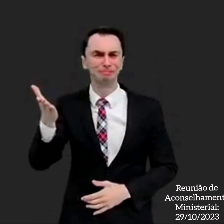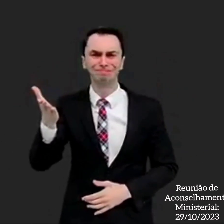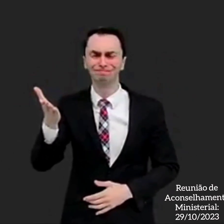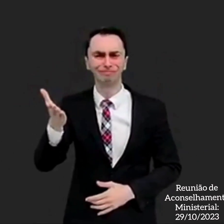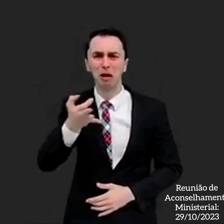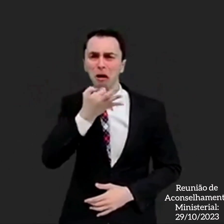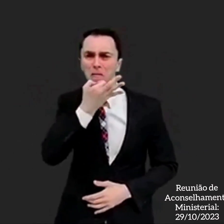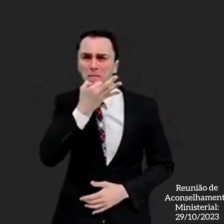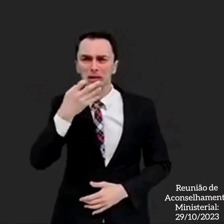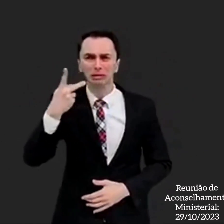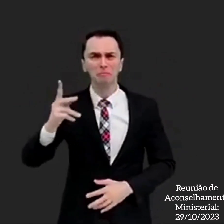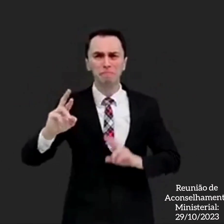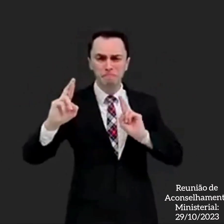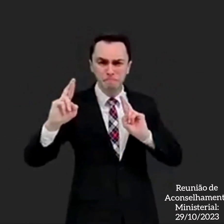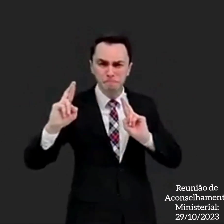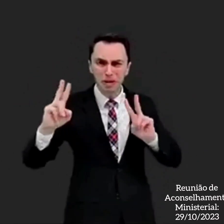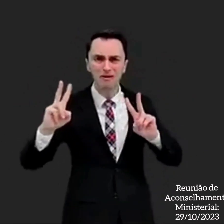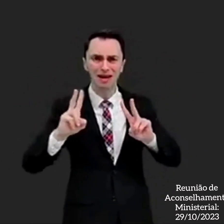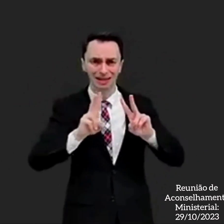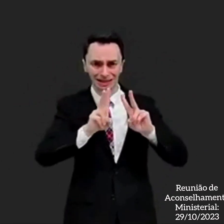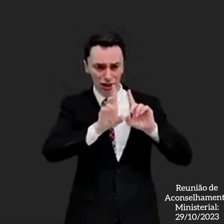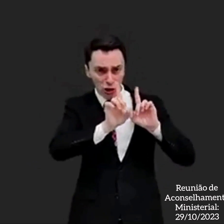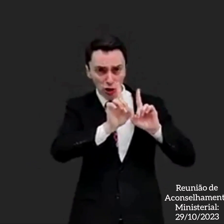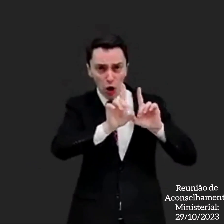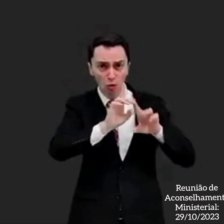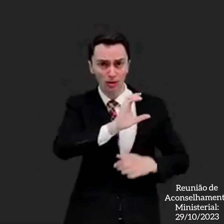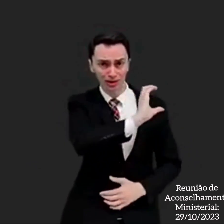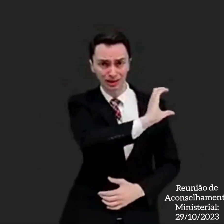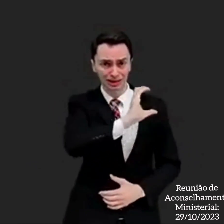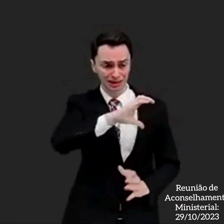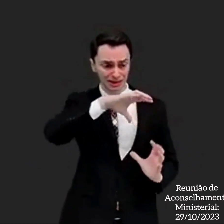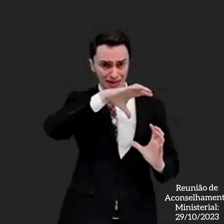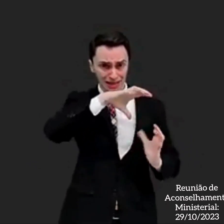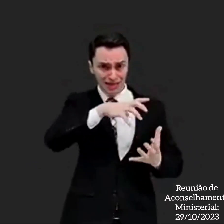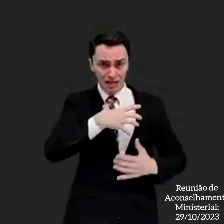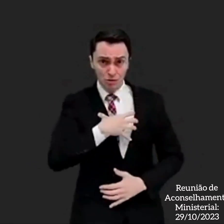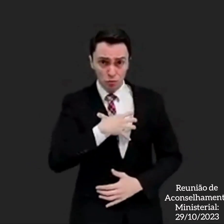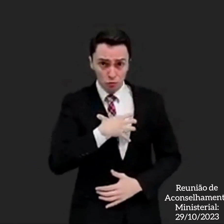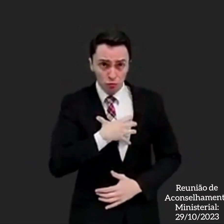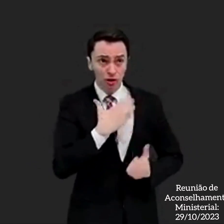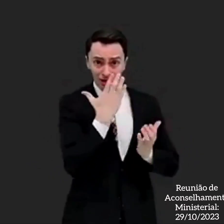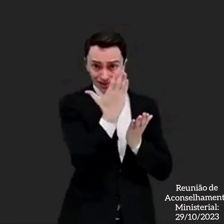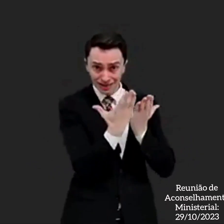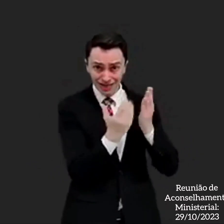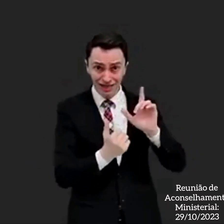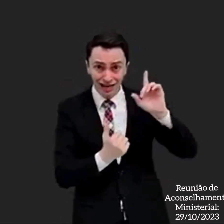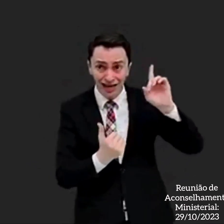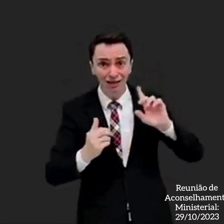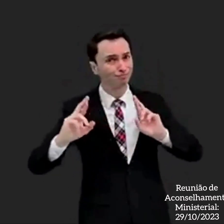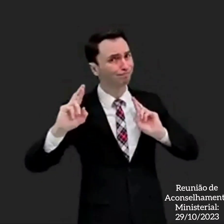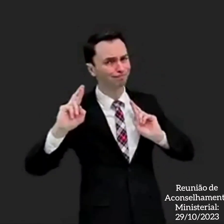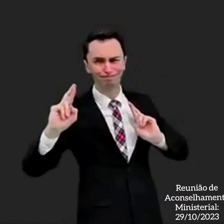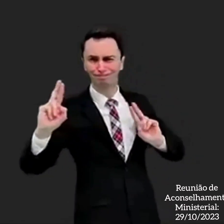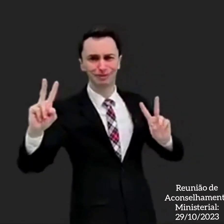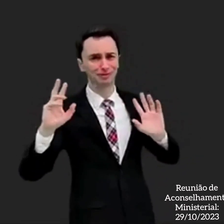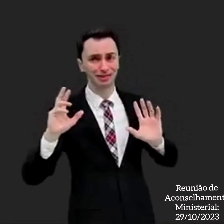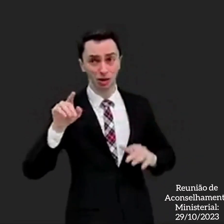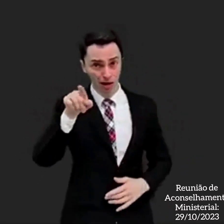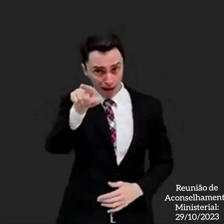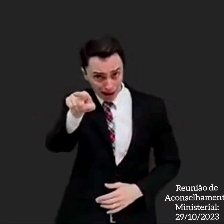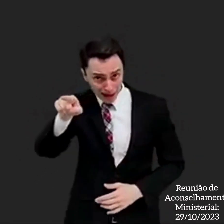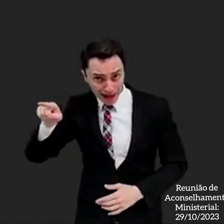completamente deturpado do que cremos e praticamos. Desse modo, esses tais